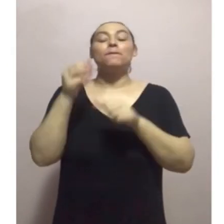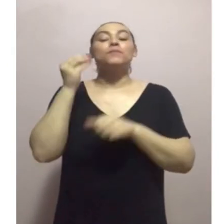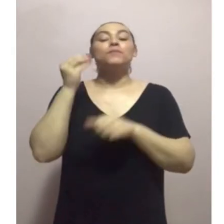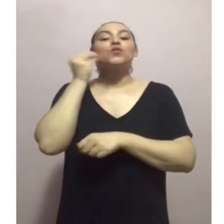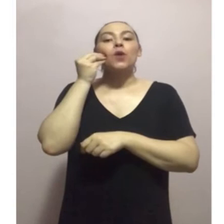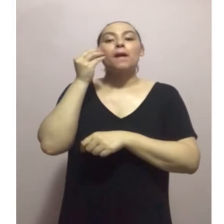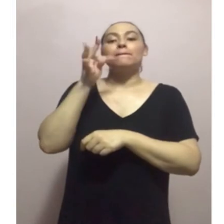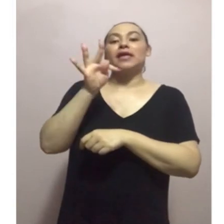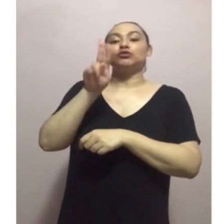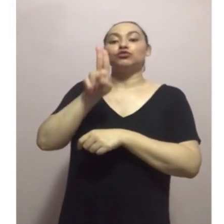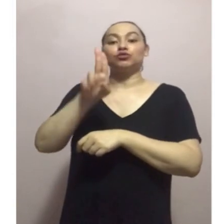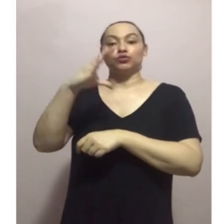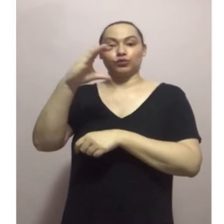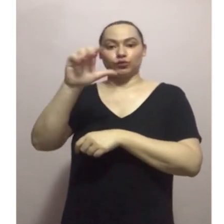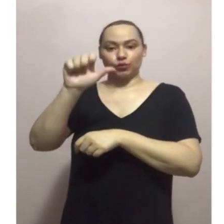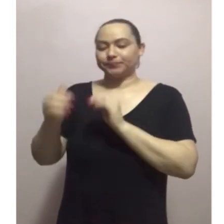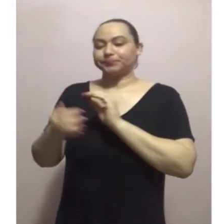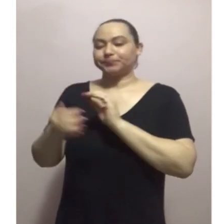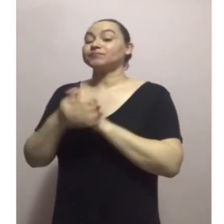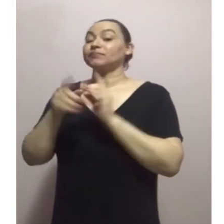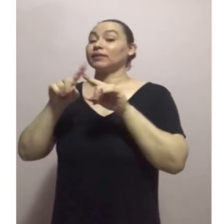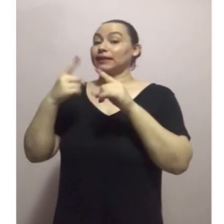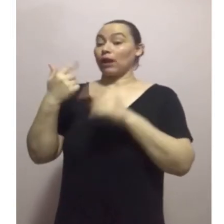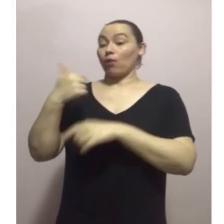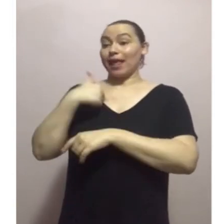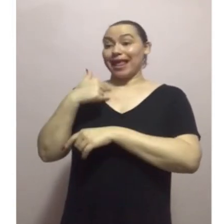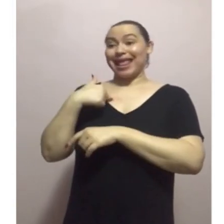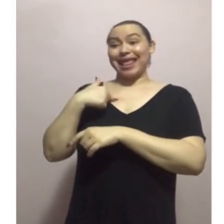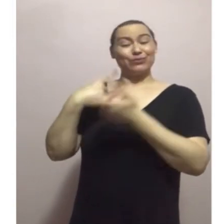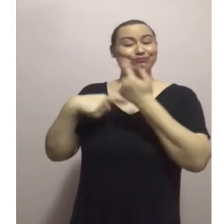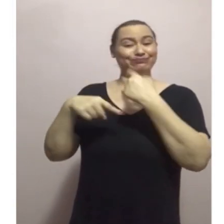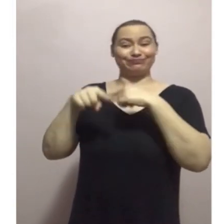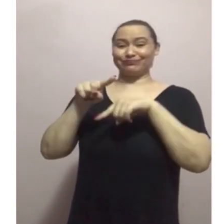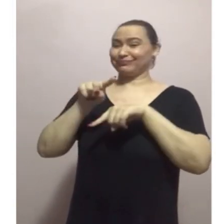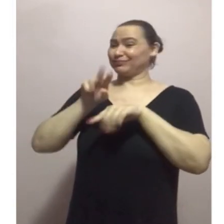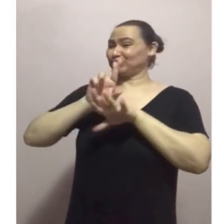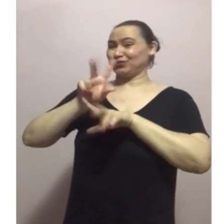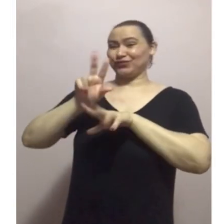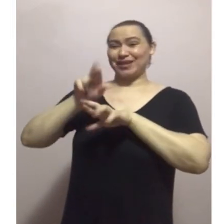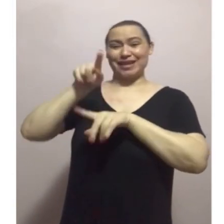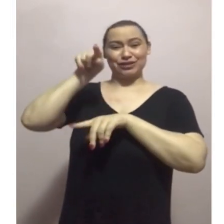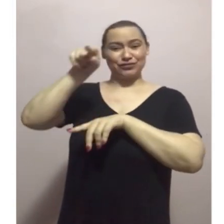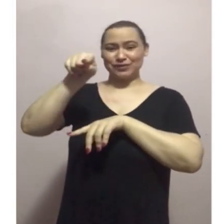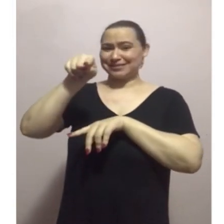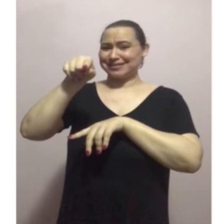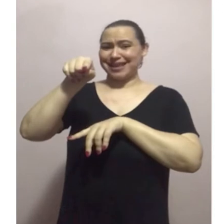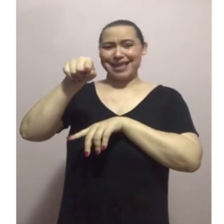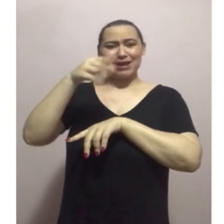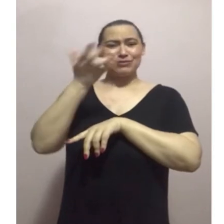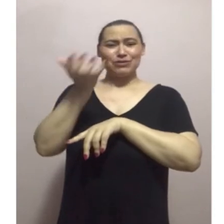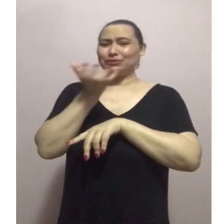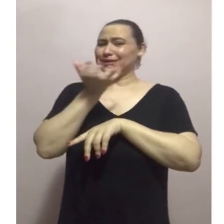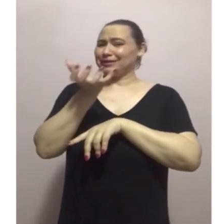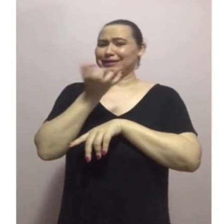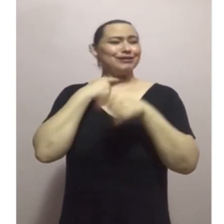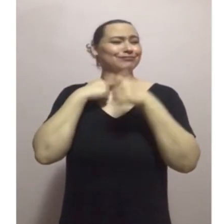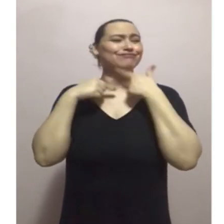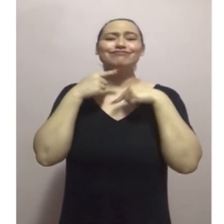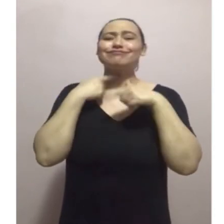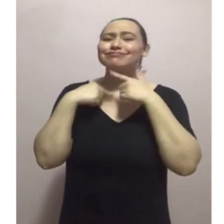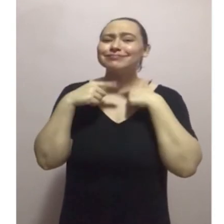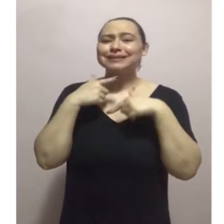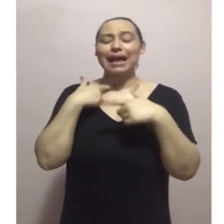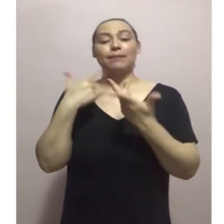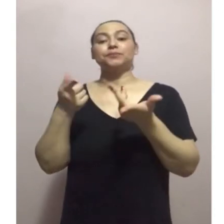Beijo, Tuca, para você também. Déia, eu, ao contrário de você, eu não tinha a menor intenção de entrar no